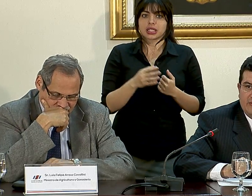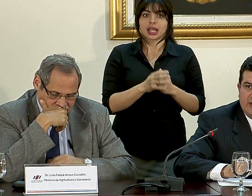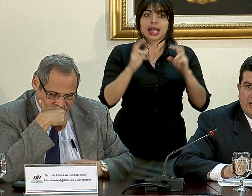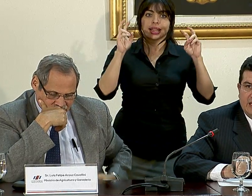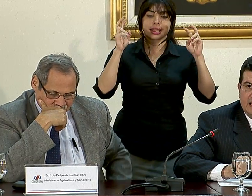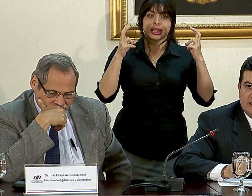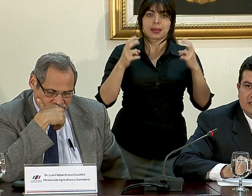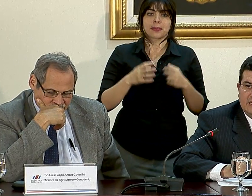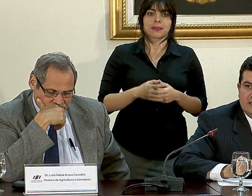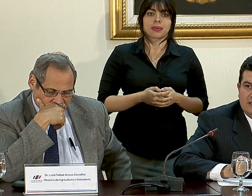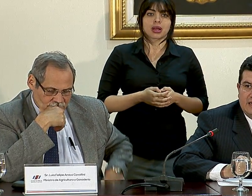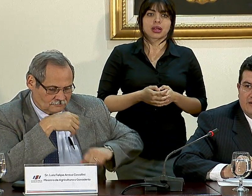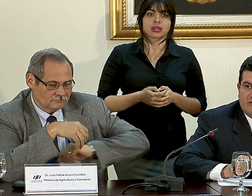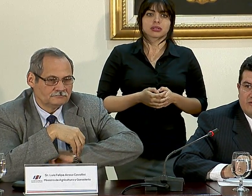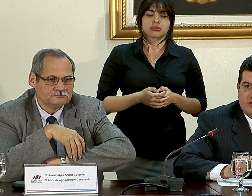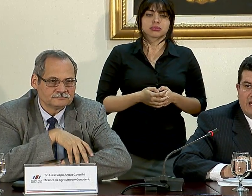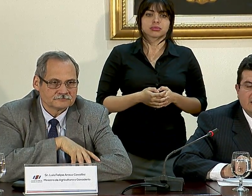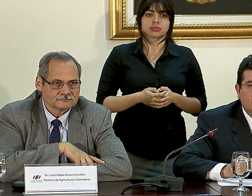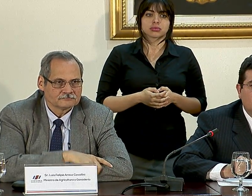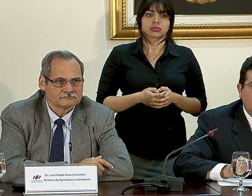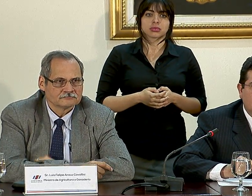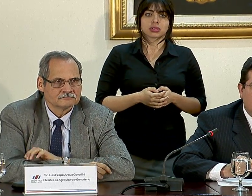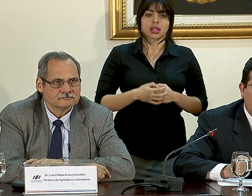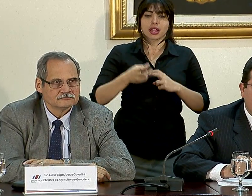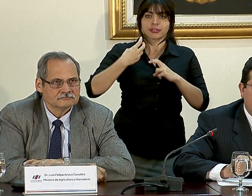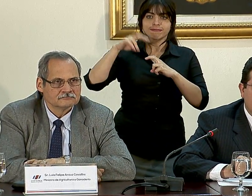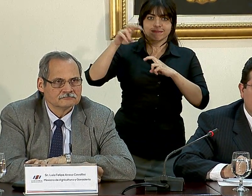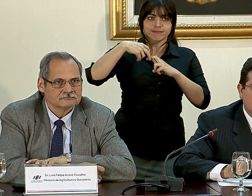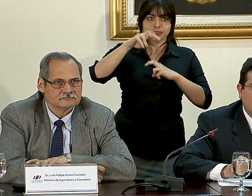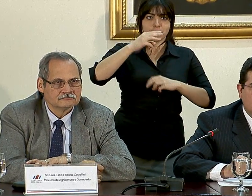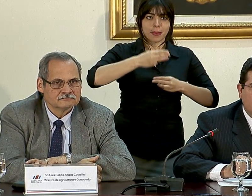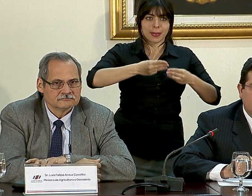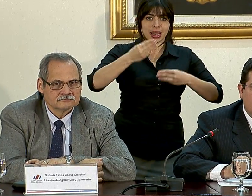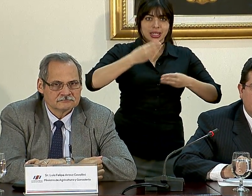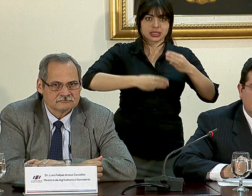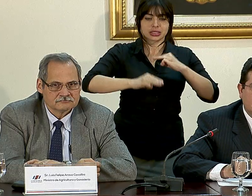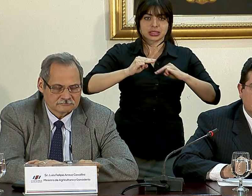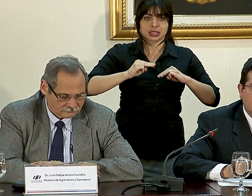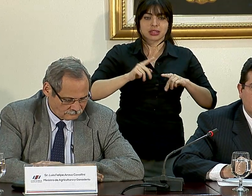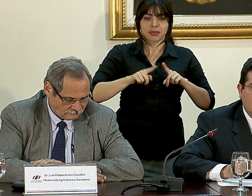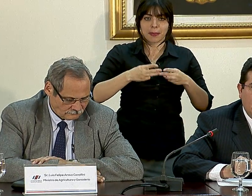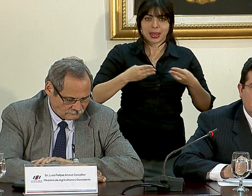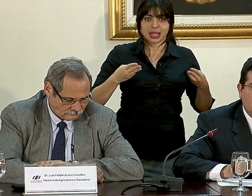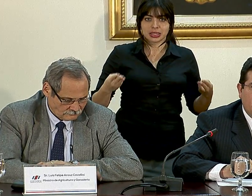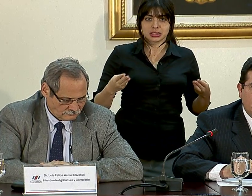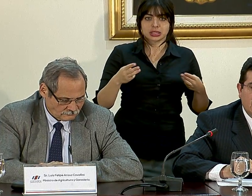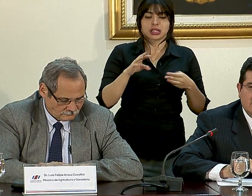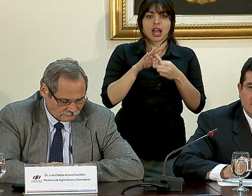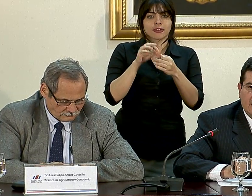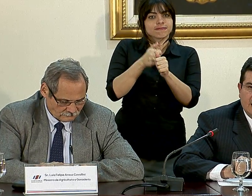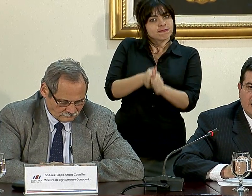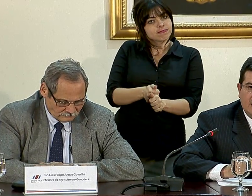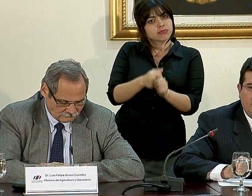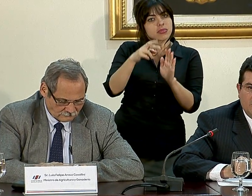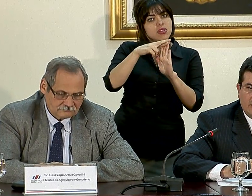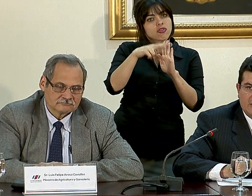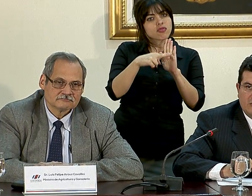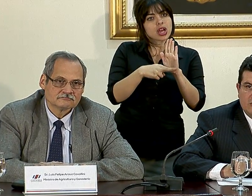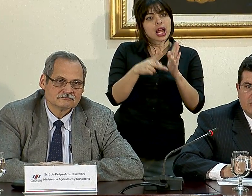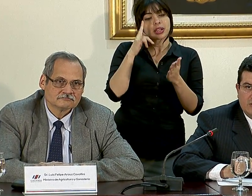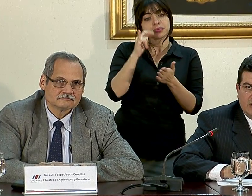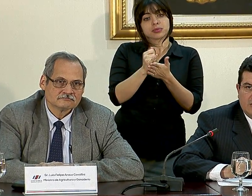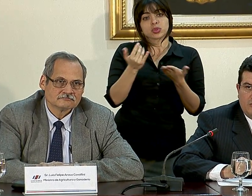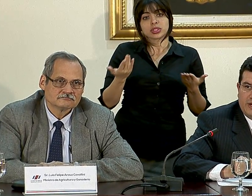tema del tránsito internacional de mercancías está sujeto a esas reglas y por lo